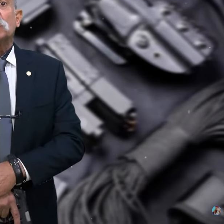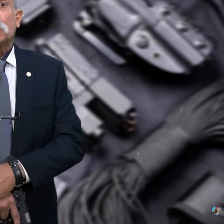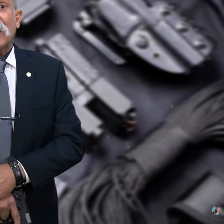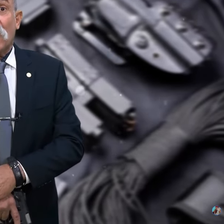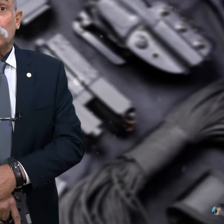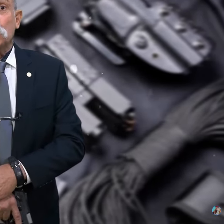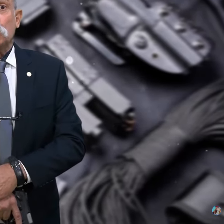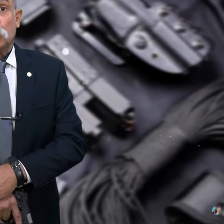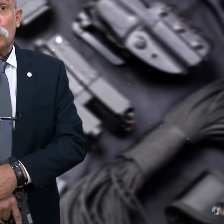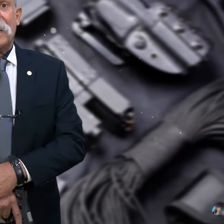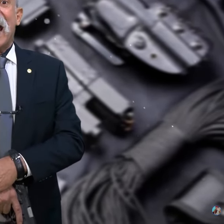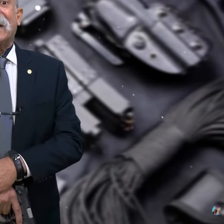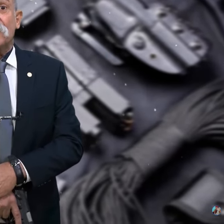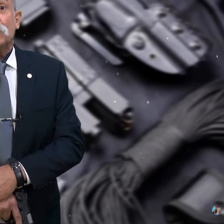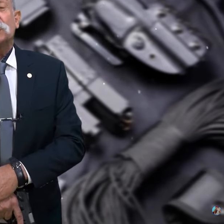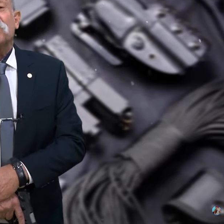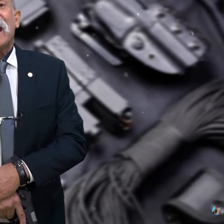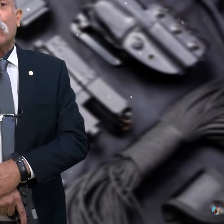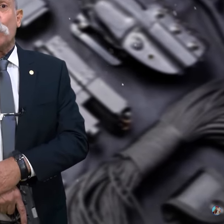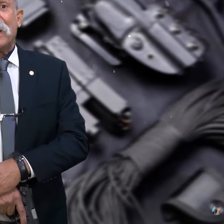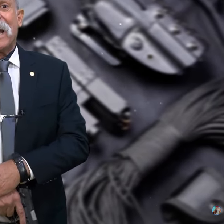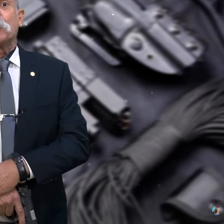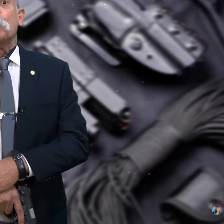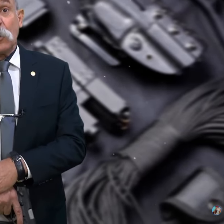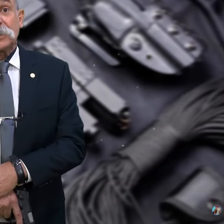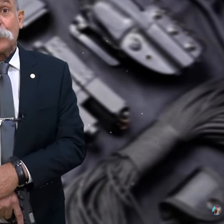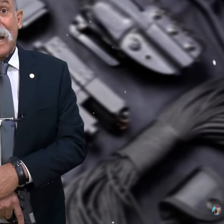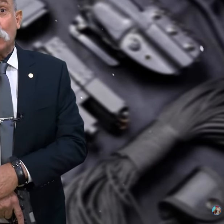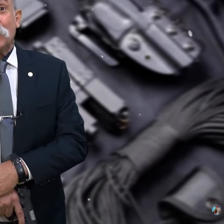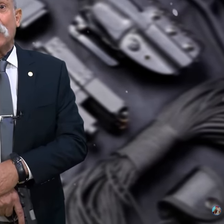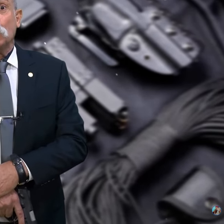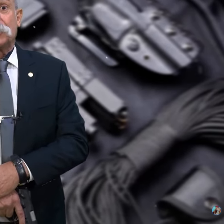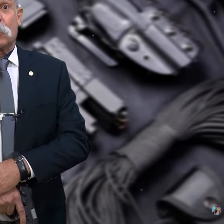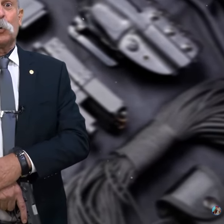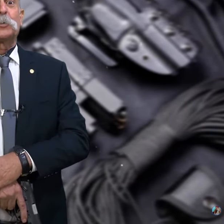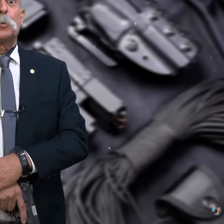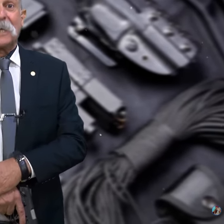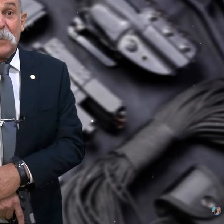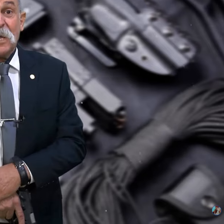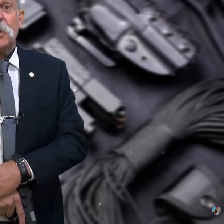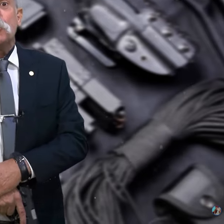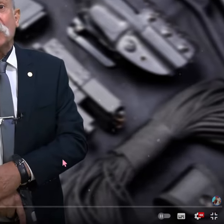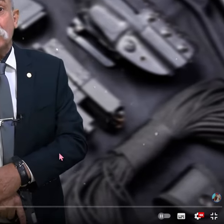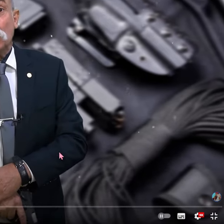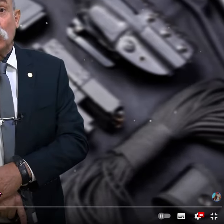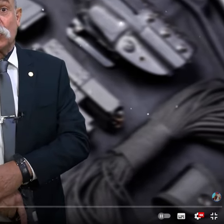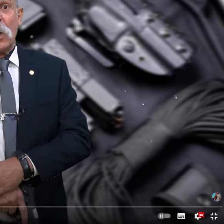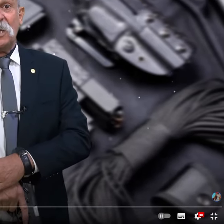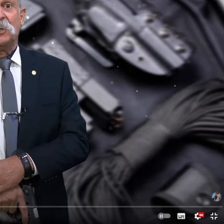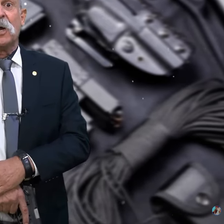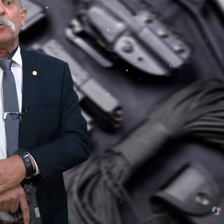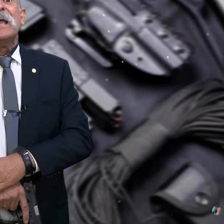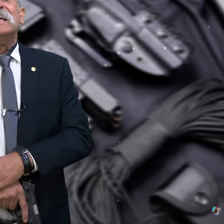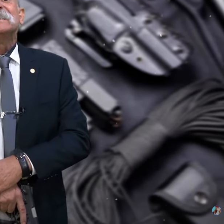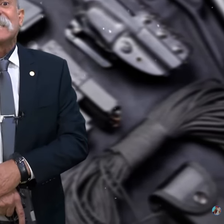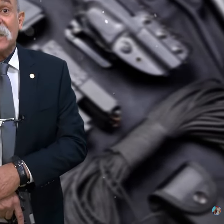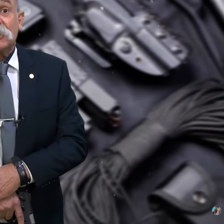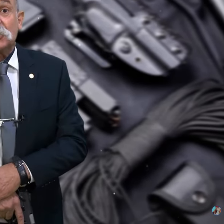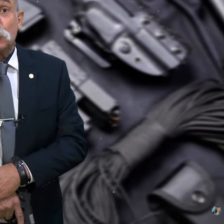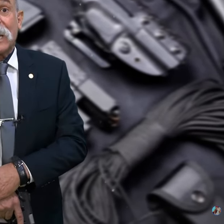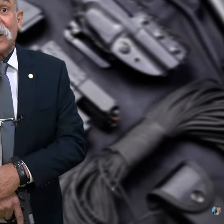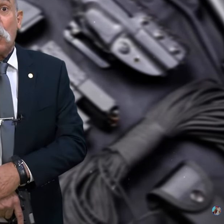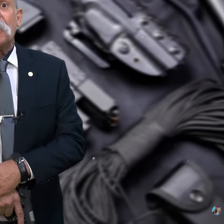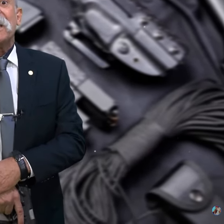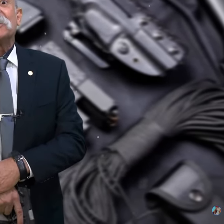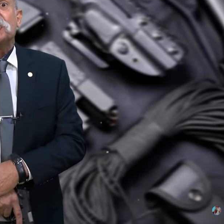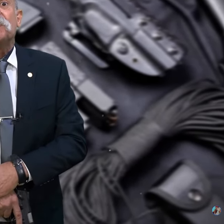Bem-vindo ao nosso canal do YouTube. Aqui você vai acompanhar o meu trabalho na luta contra o crime e o criminoso. Então, inscreva-se